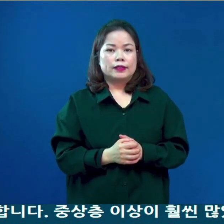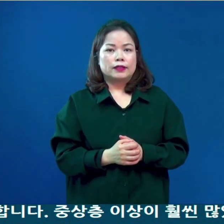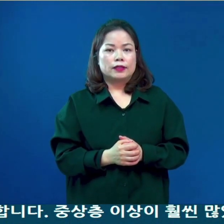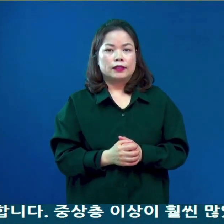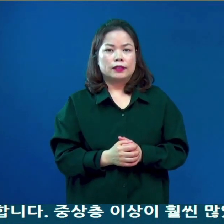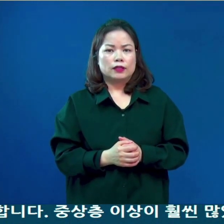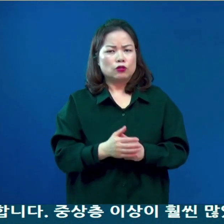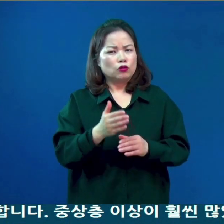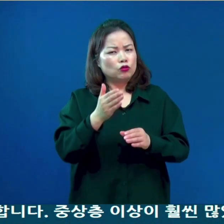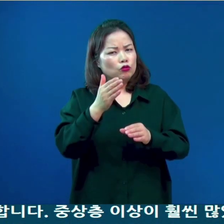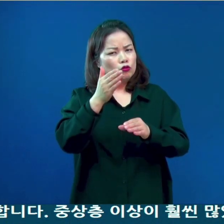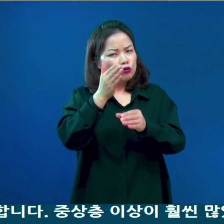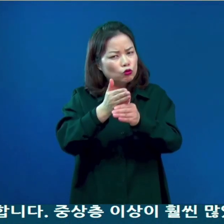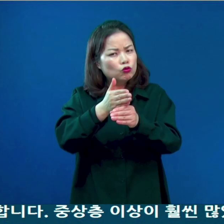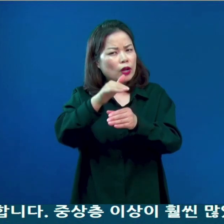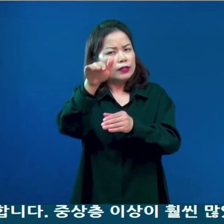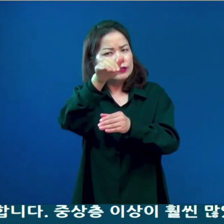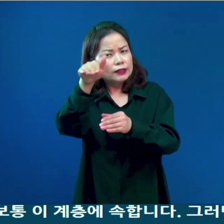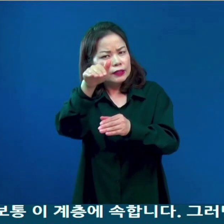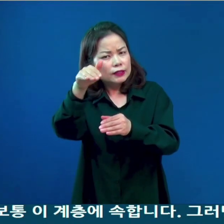구 중간층이